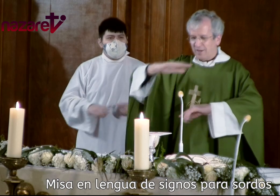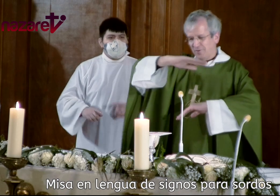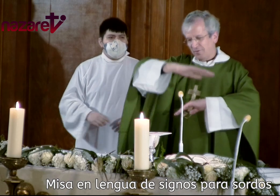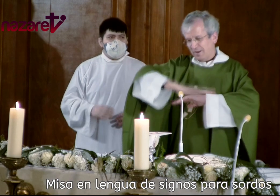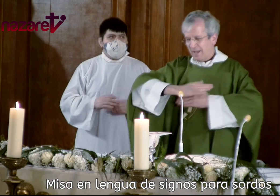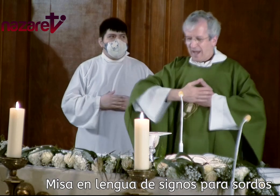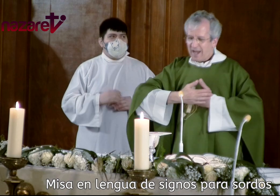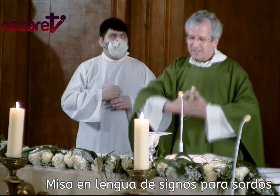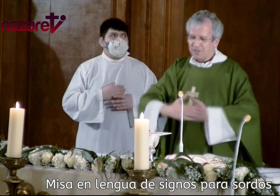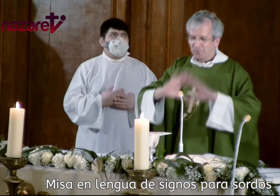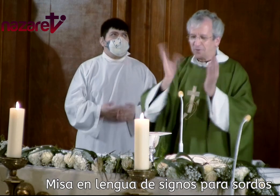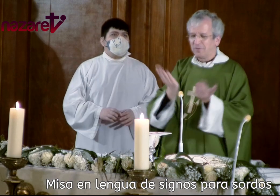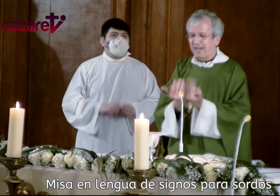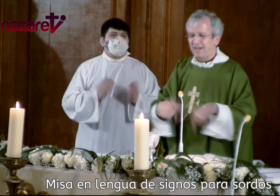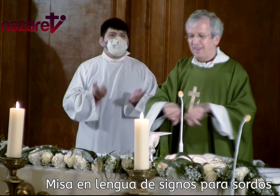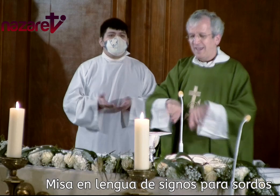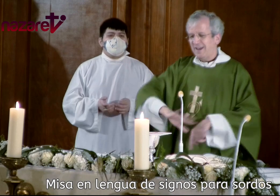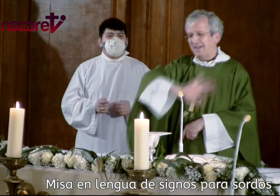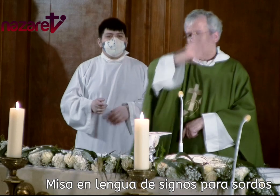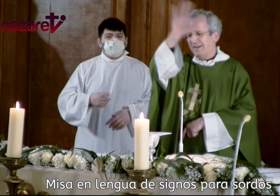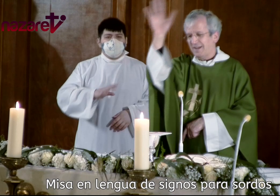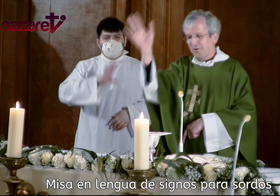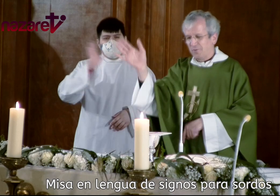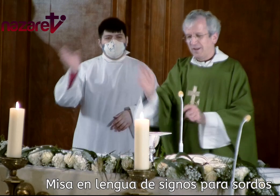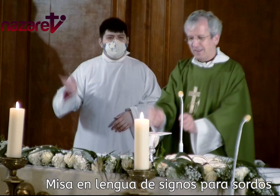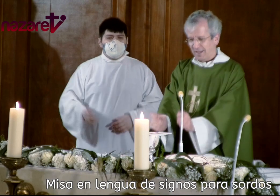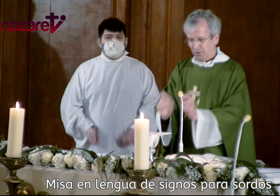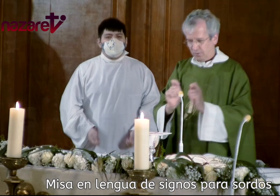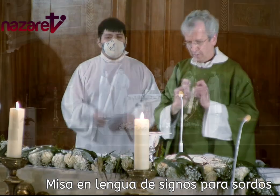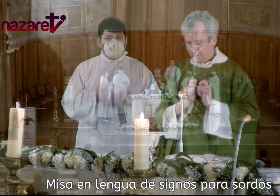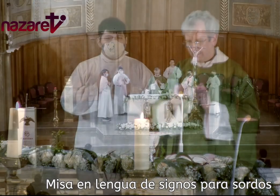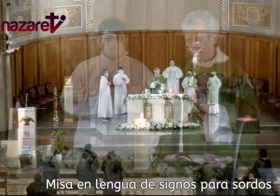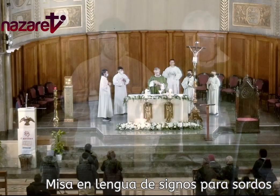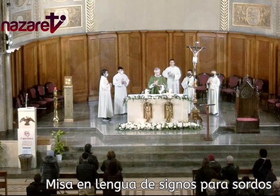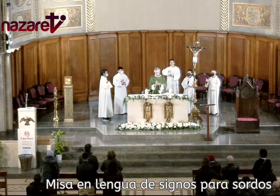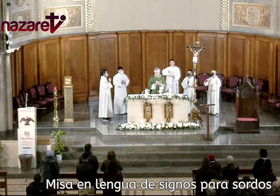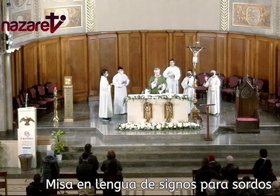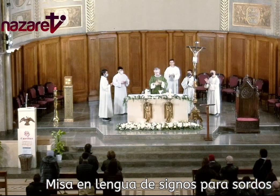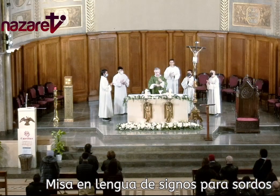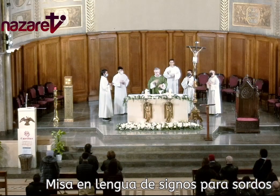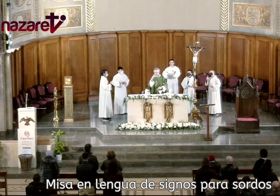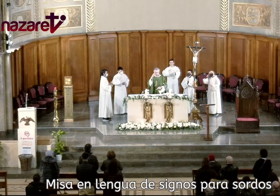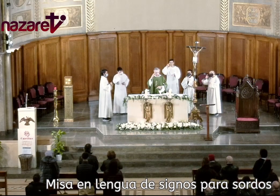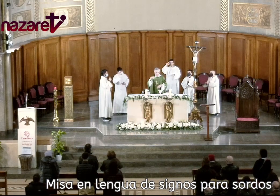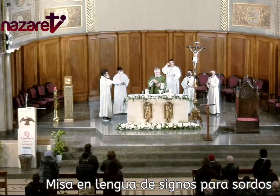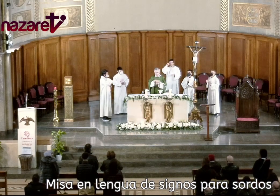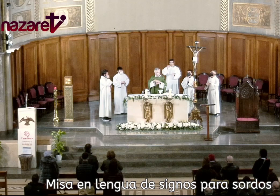hágase tu voluntad en la tierra como en el cielo danos hoy nuestro pan de cada día